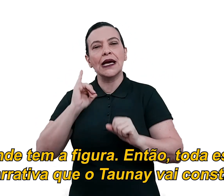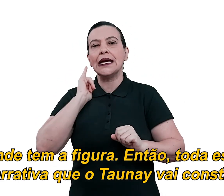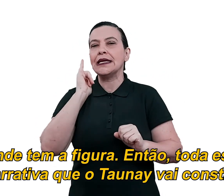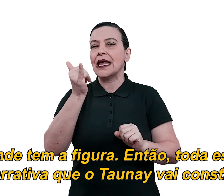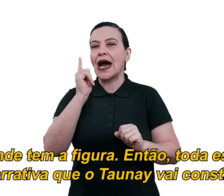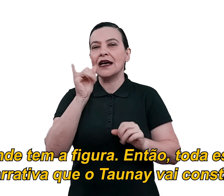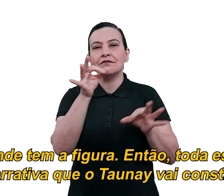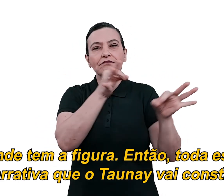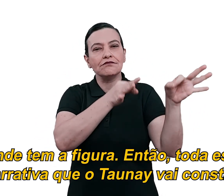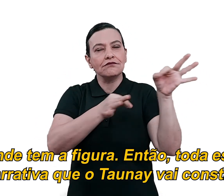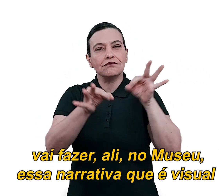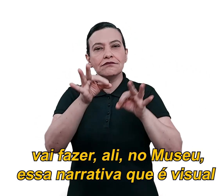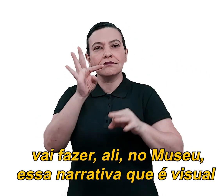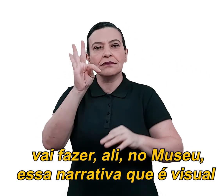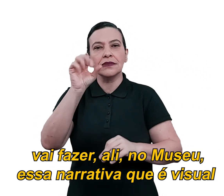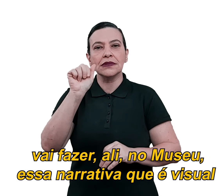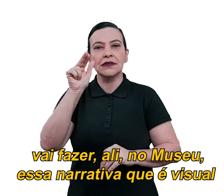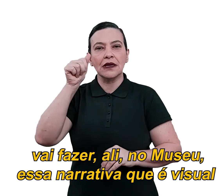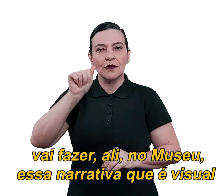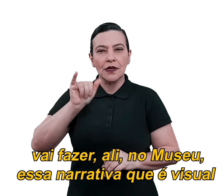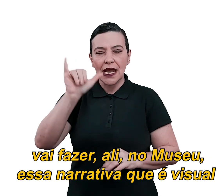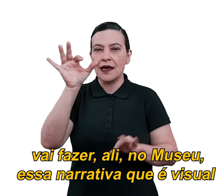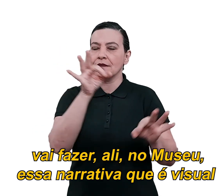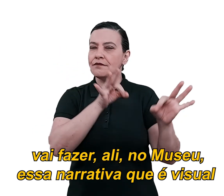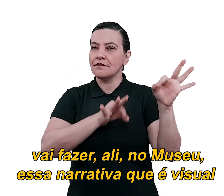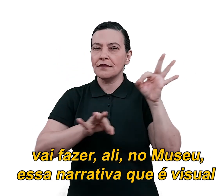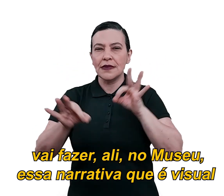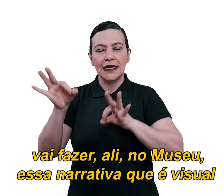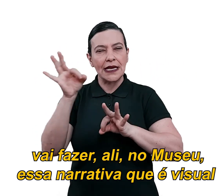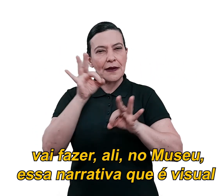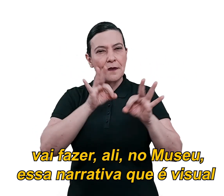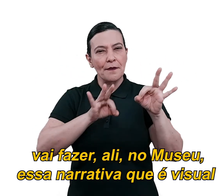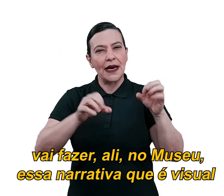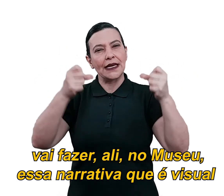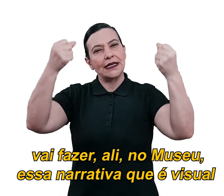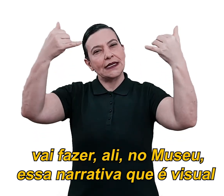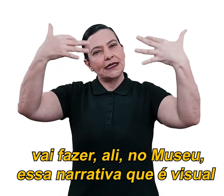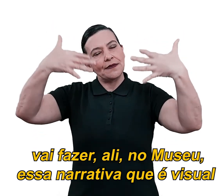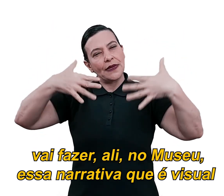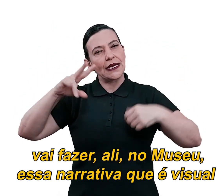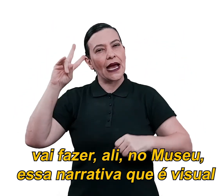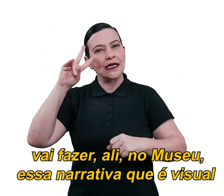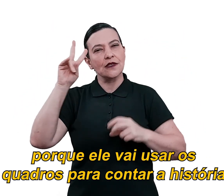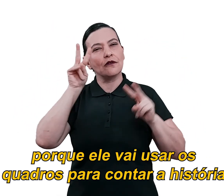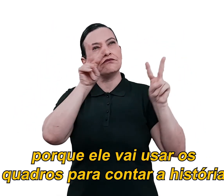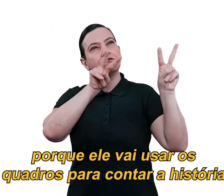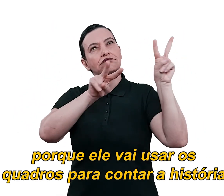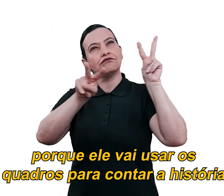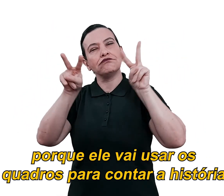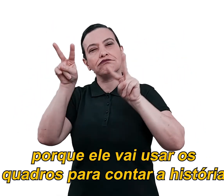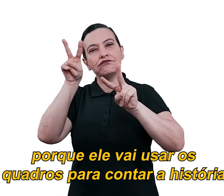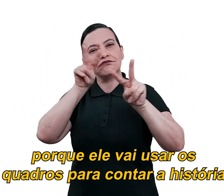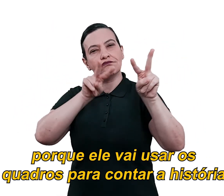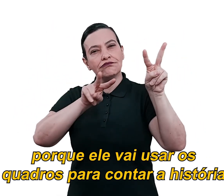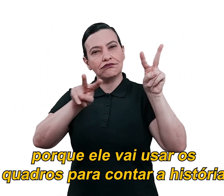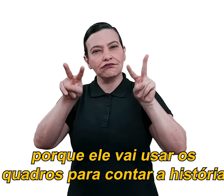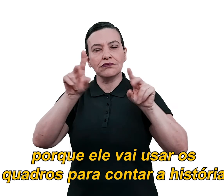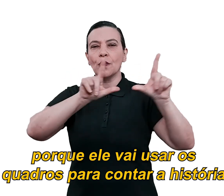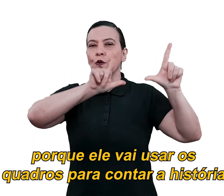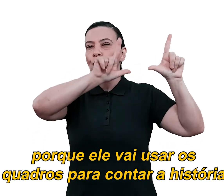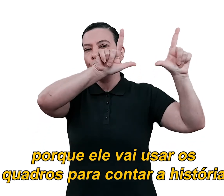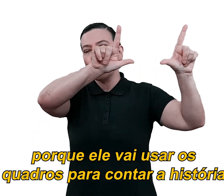o Toné vai construir, né? Vai fazer ali no museu, essa narrativa que é visual, né? Porque ele vai usar